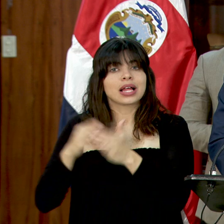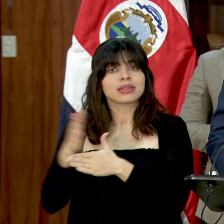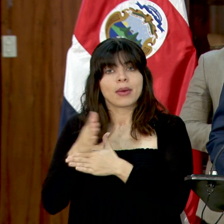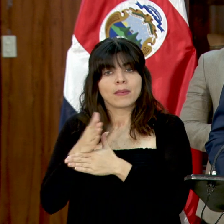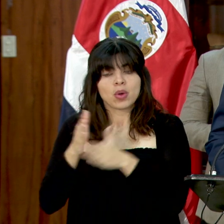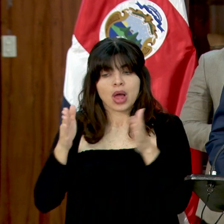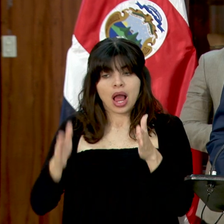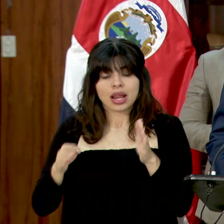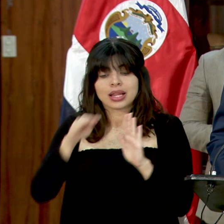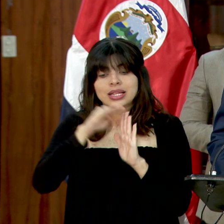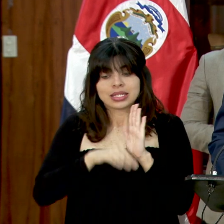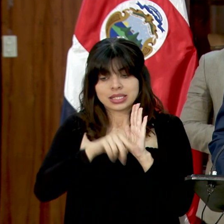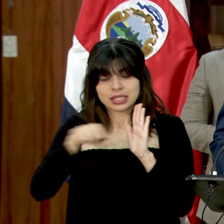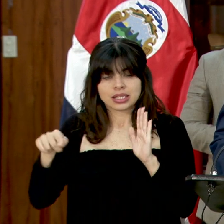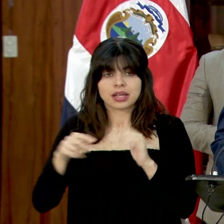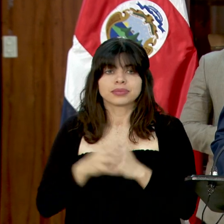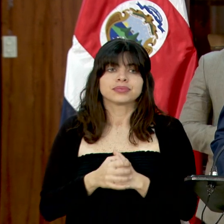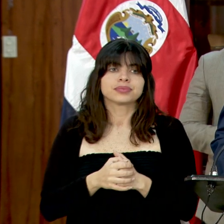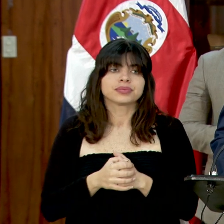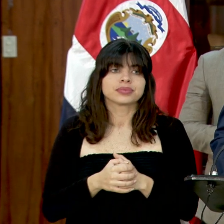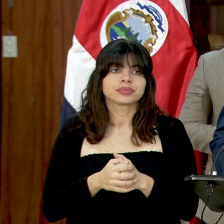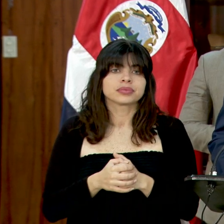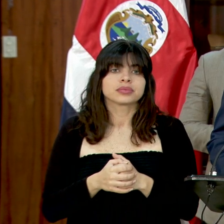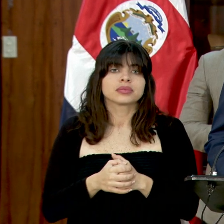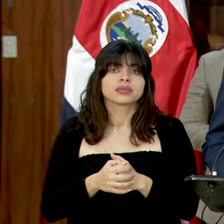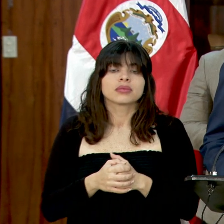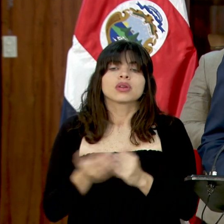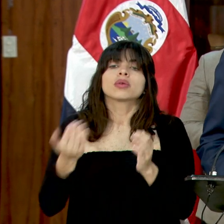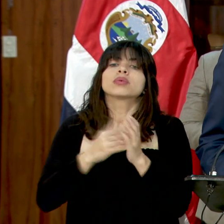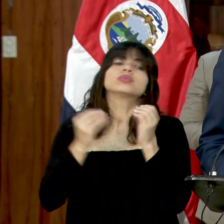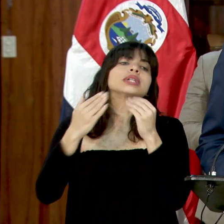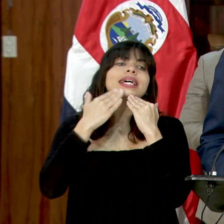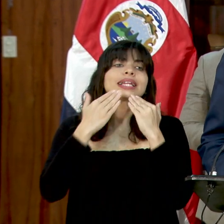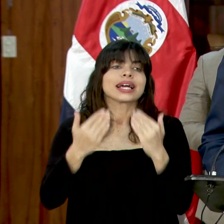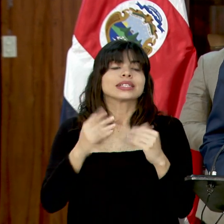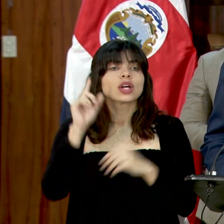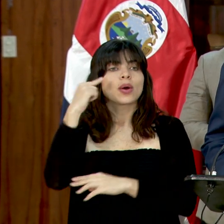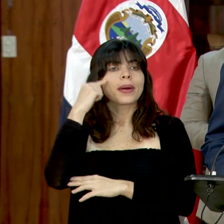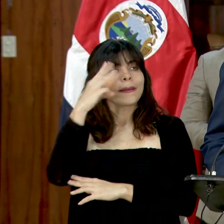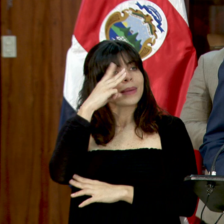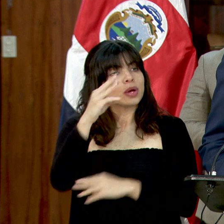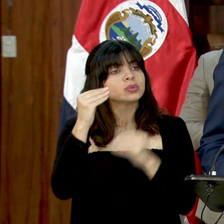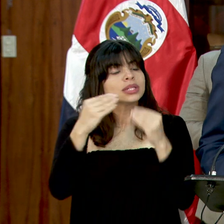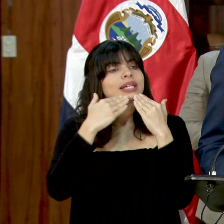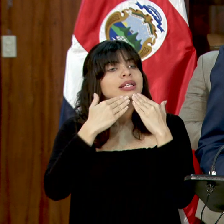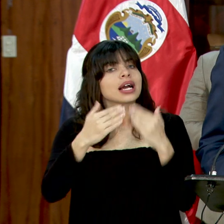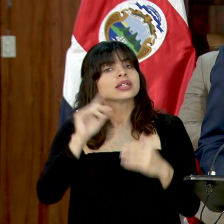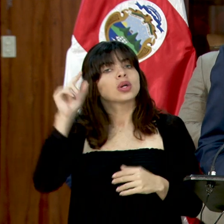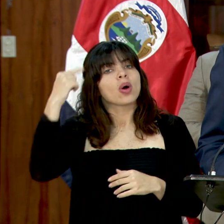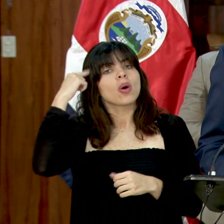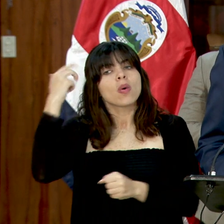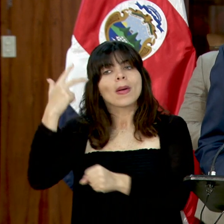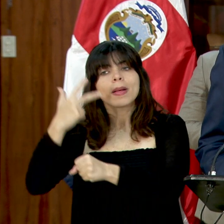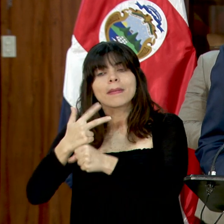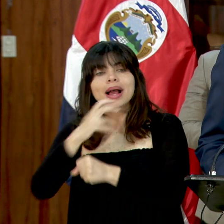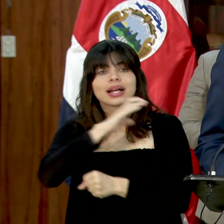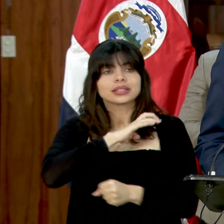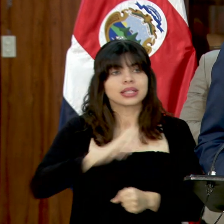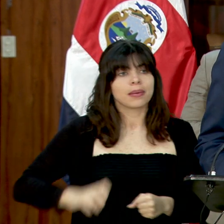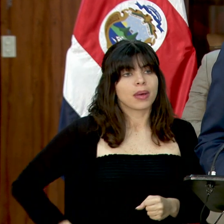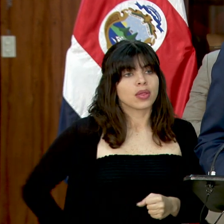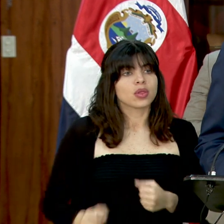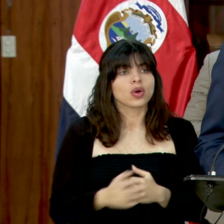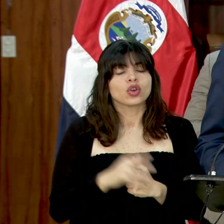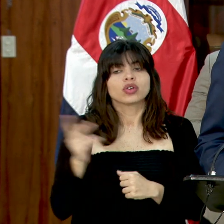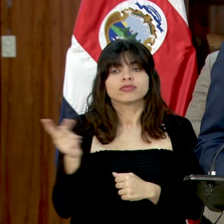temporales de tránsito por Costa Rica. Nuevamente, muchas gracias al Gobierno de México, muchas gracias a los gobiernos de Guatemala y El Salvador,